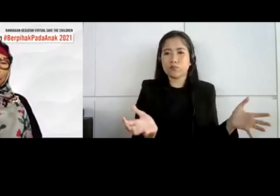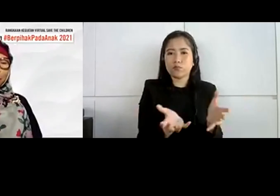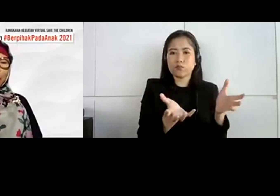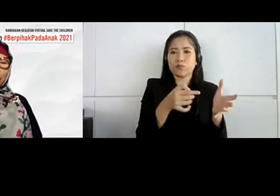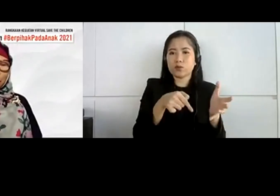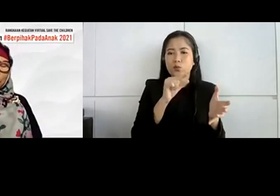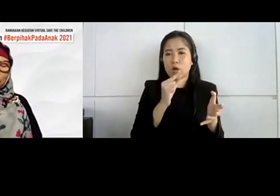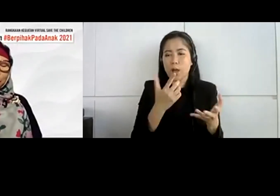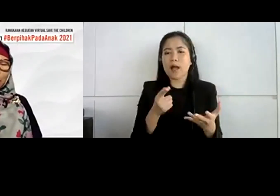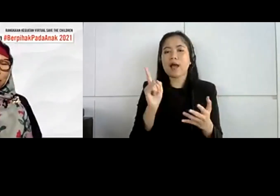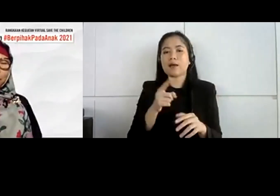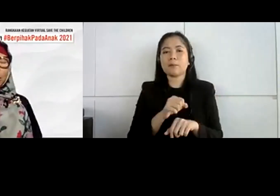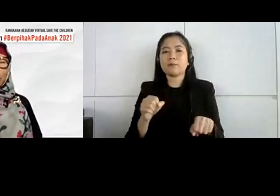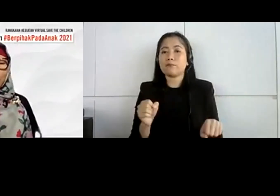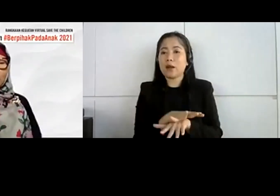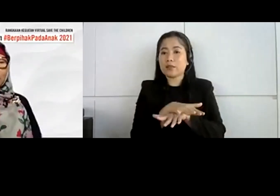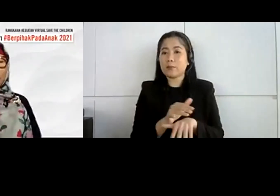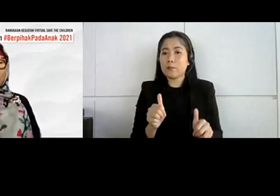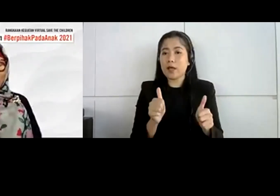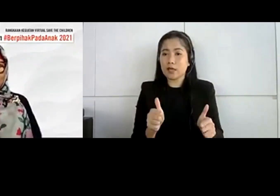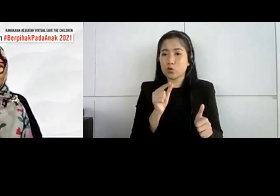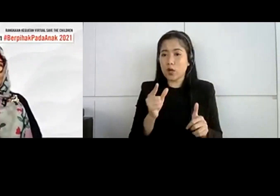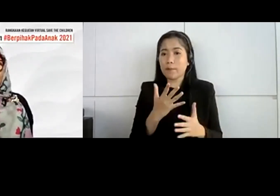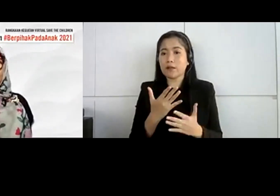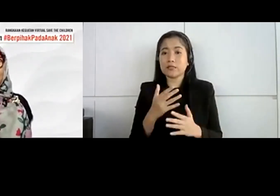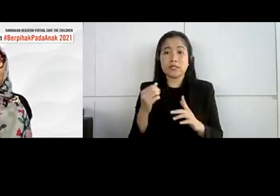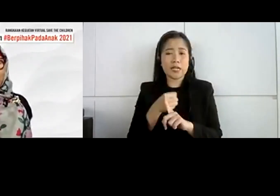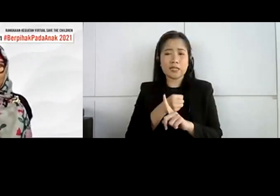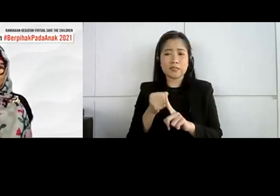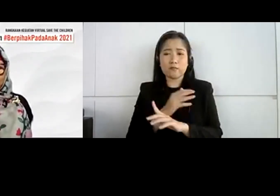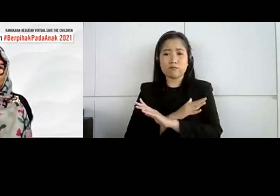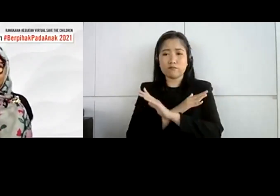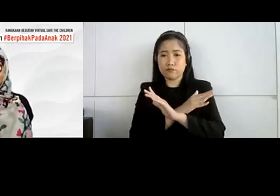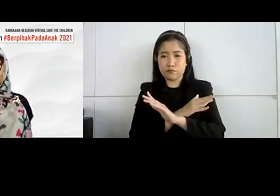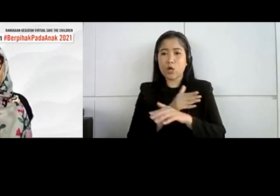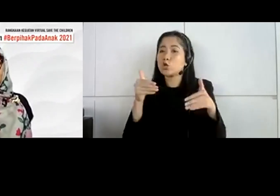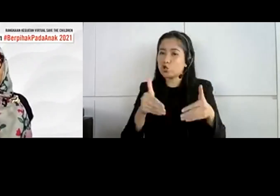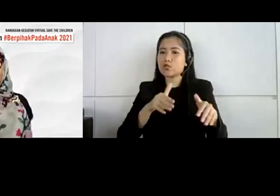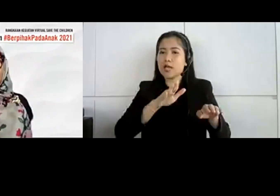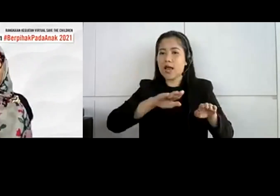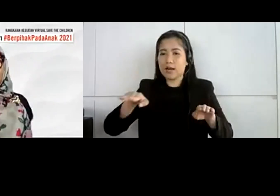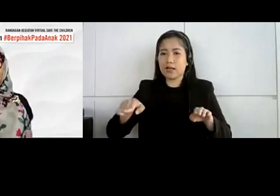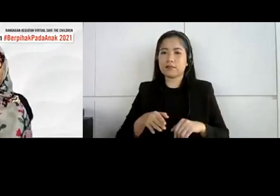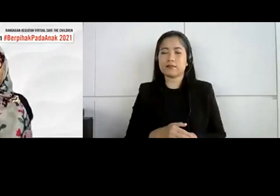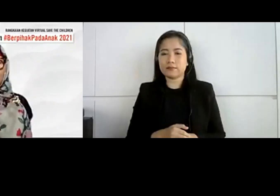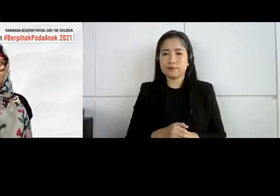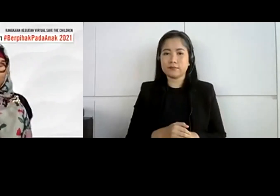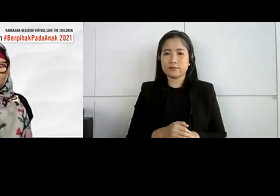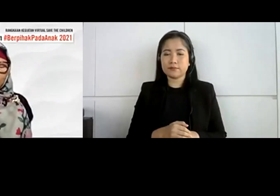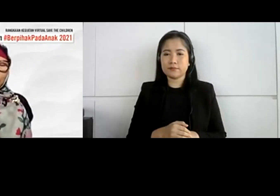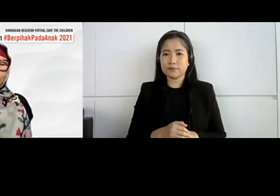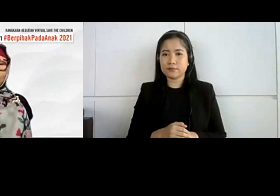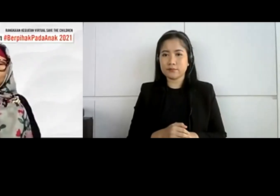melaksanakan praktek baik pencegahan kekerasan kepada anak khususnya. Dan